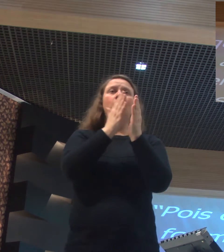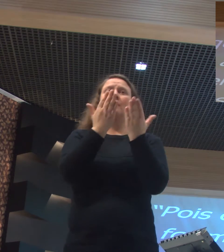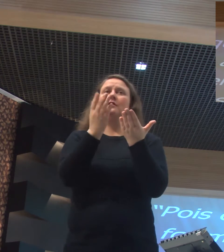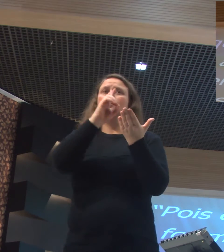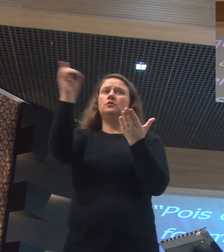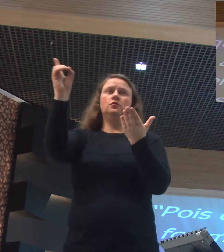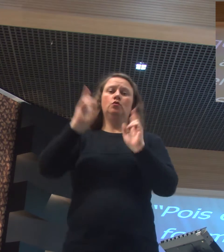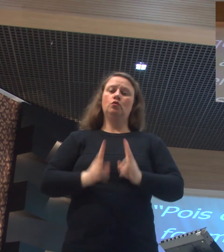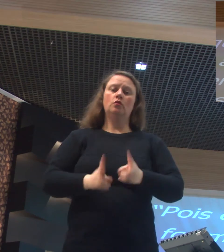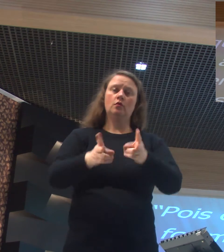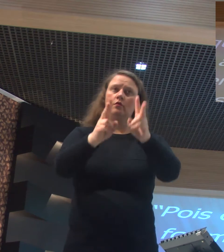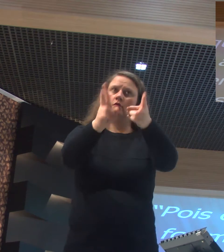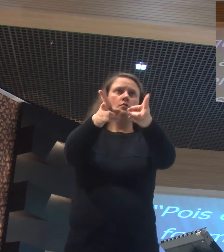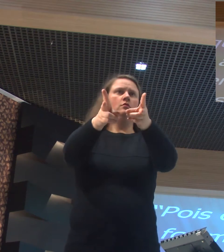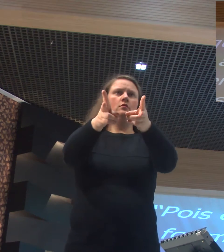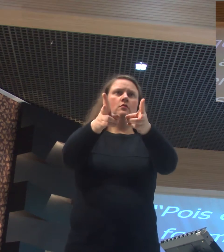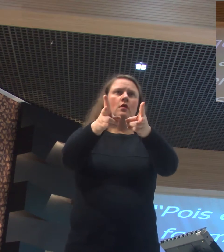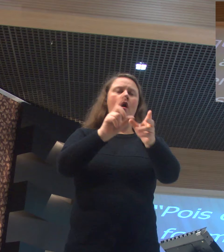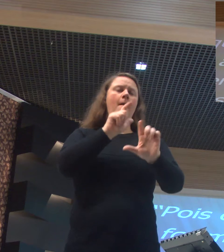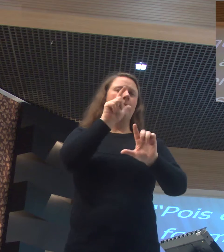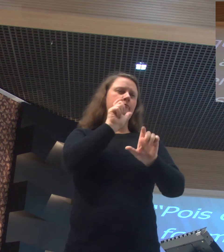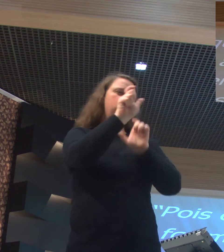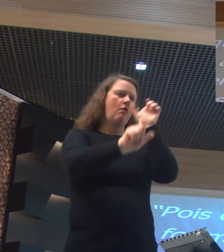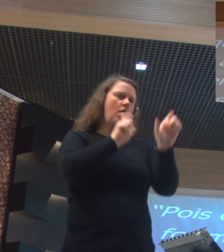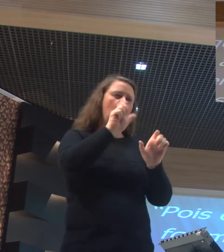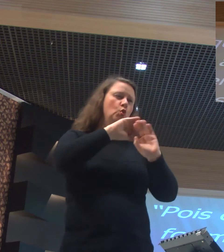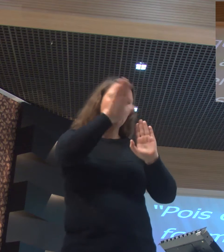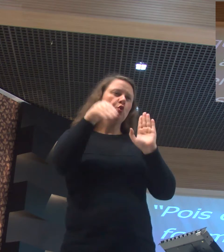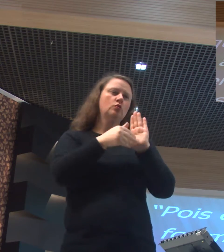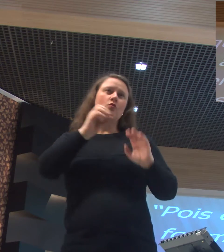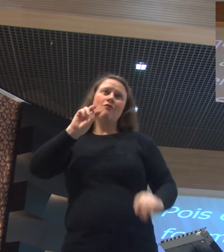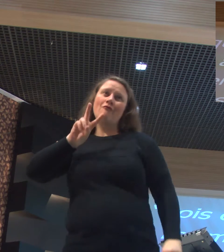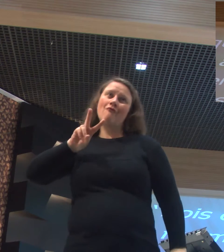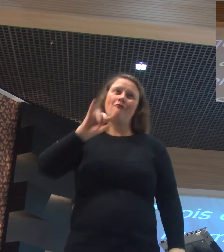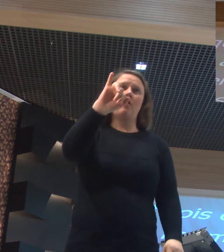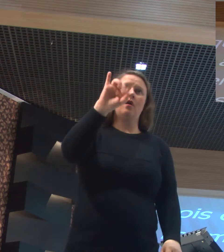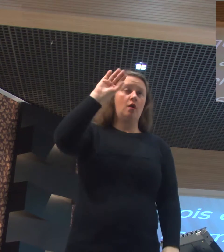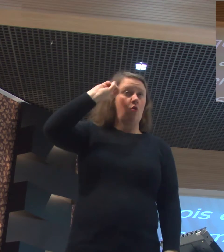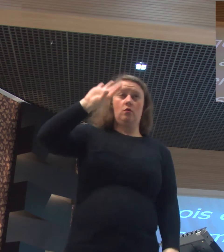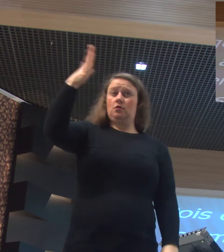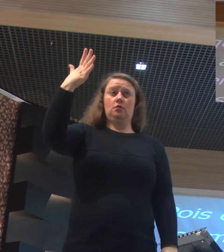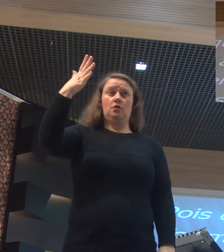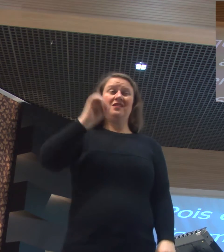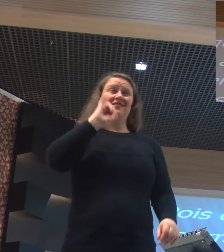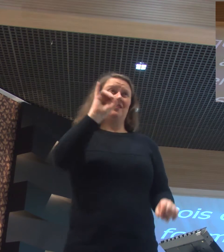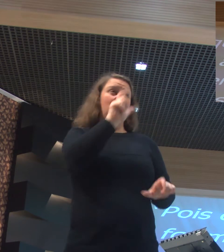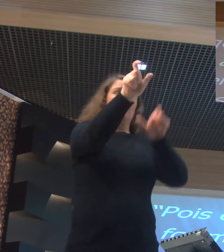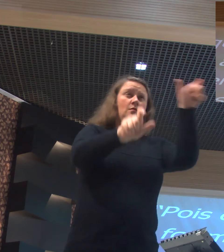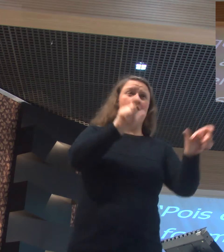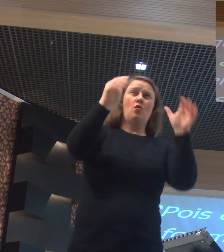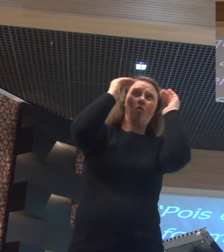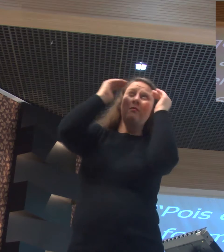desaparecerá da lei a menor letra ou o menor traço, até que tudo se cumpra. Todo aquele que desobedecer a um desses